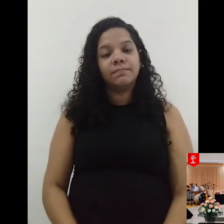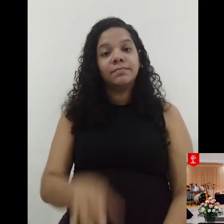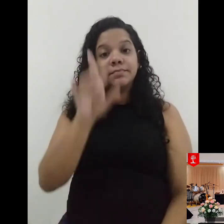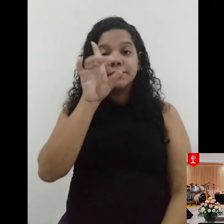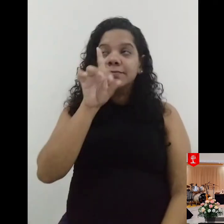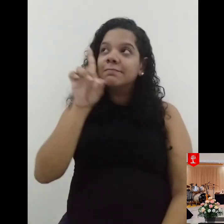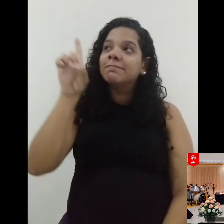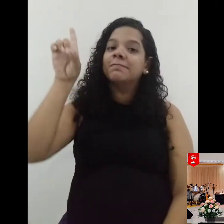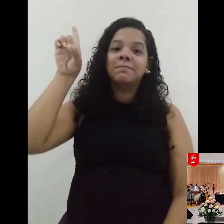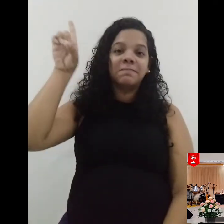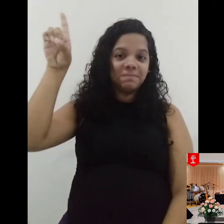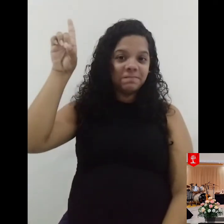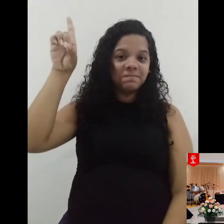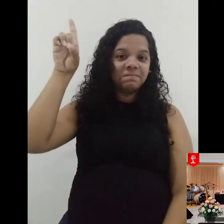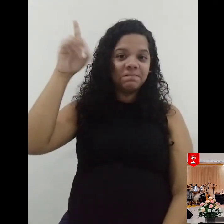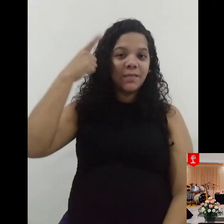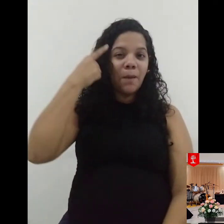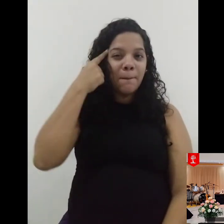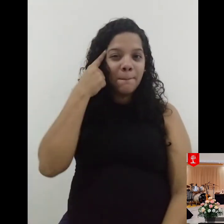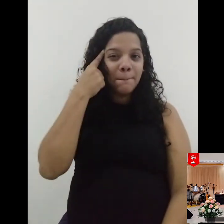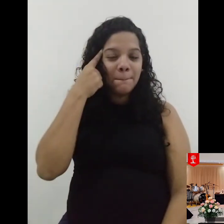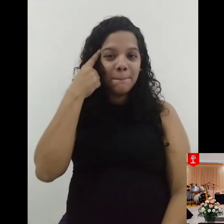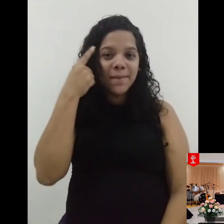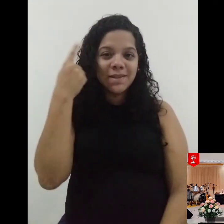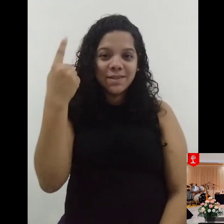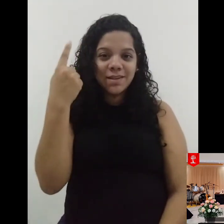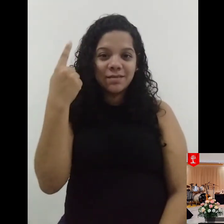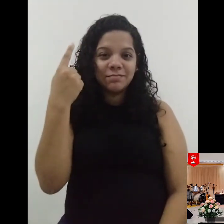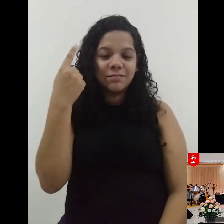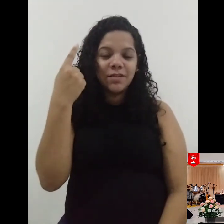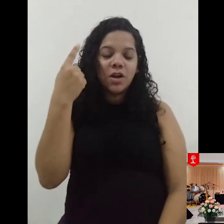Deus rejeita a tentativa de autojustificação.